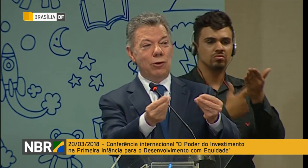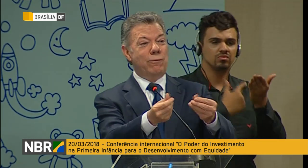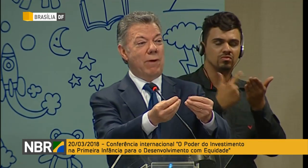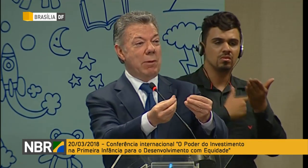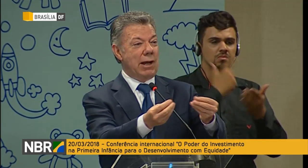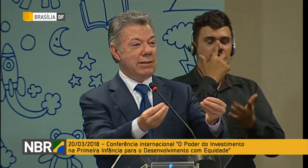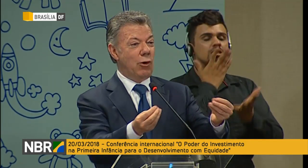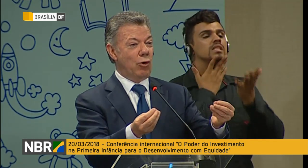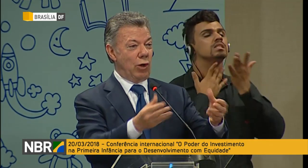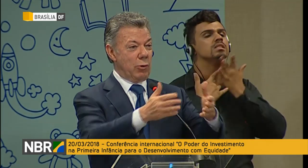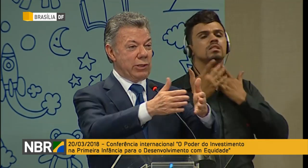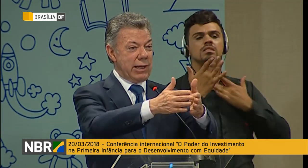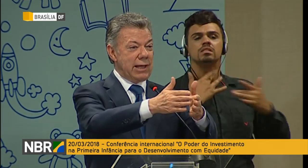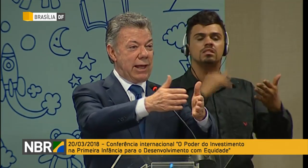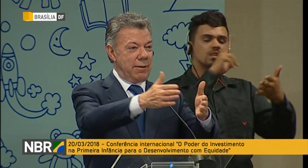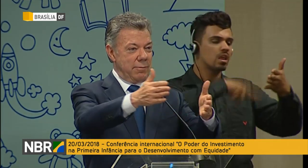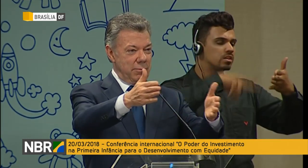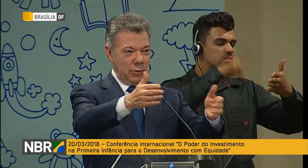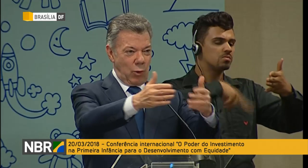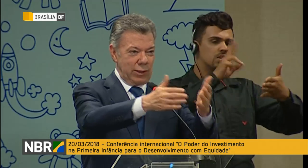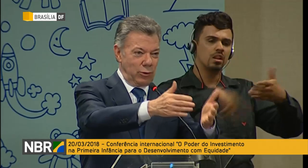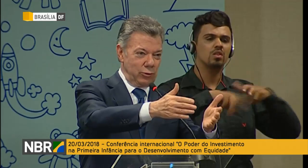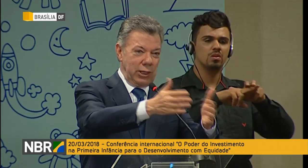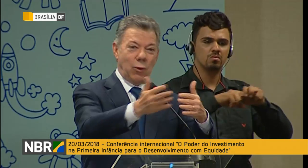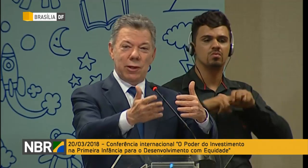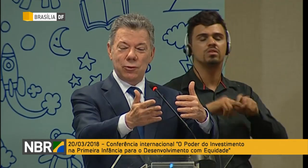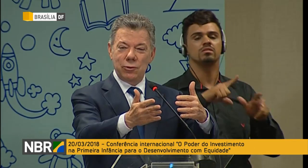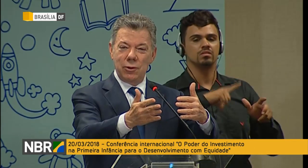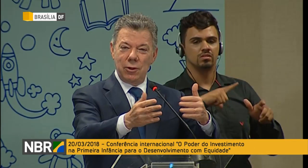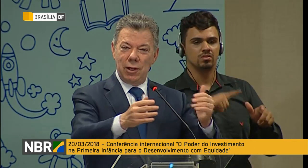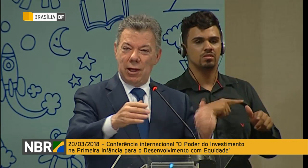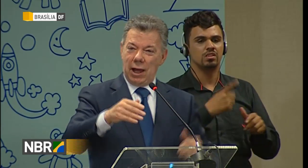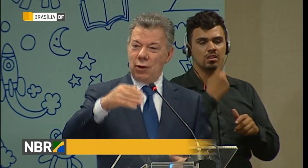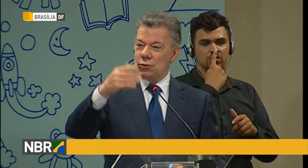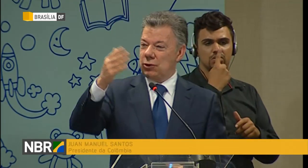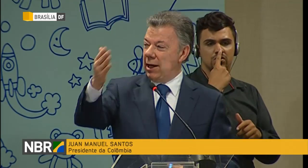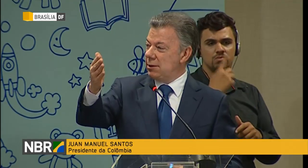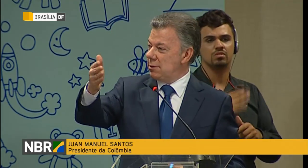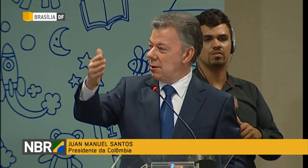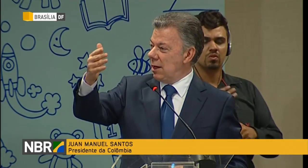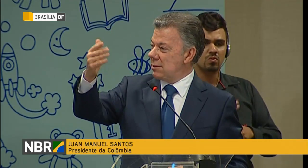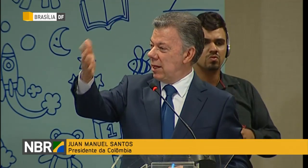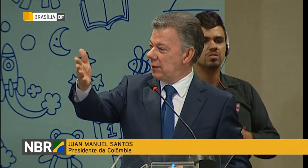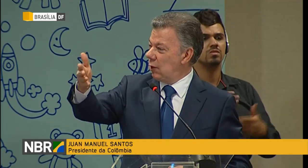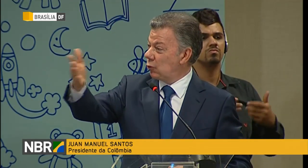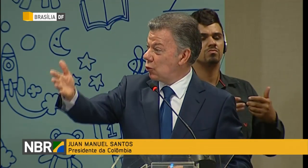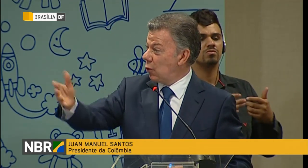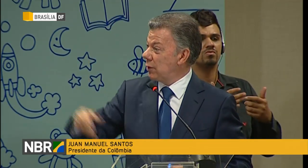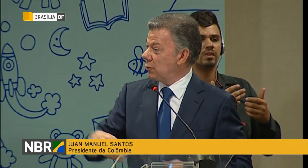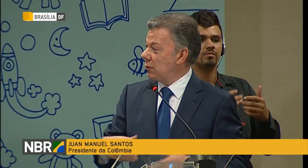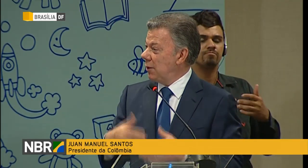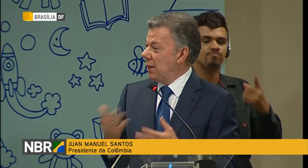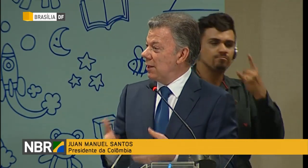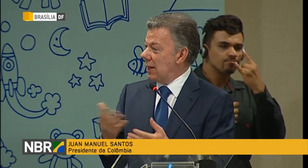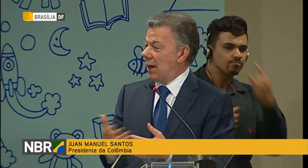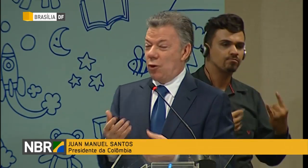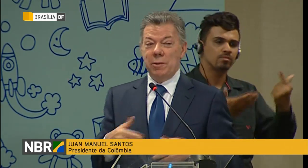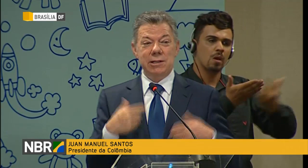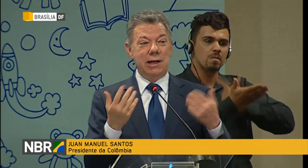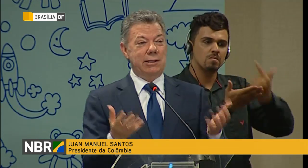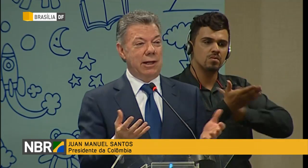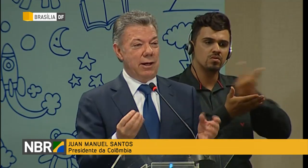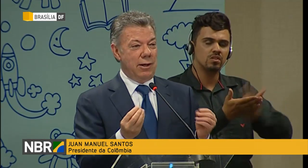apetite pela leitura. Então, elas vão se familiarizando com os livros já com a idade de 4 ou 5 anos, até os 6, 7, 8